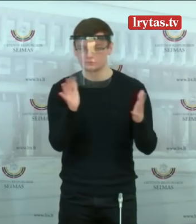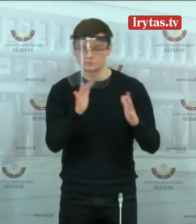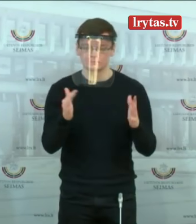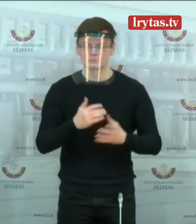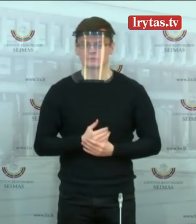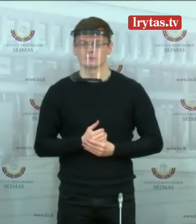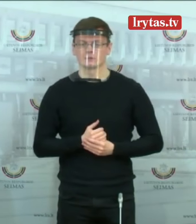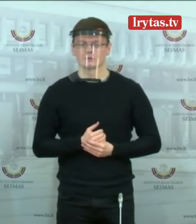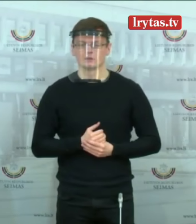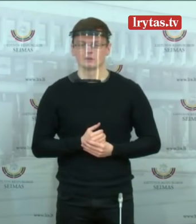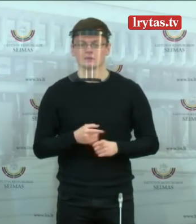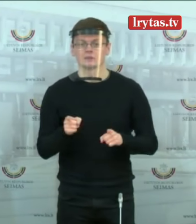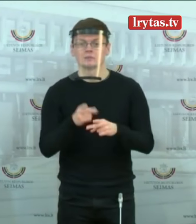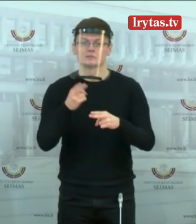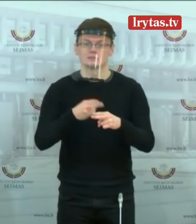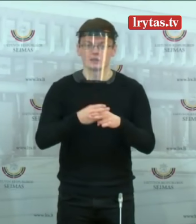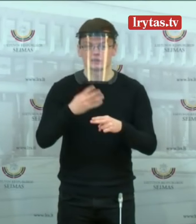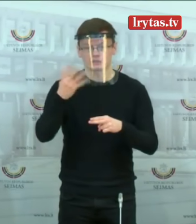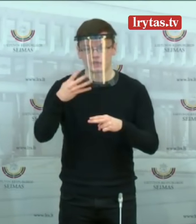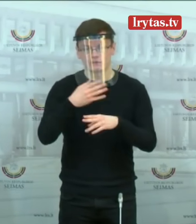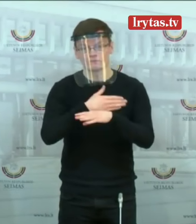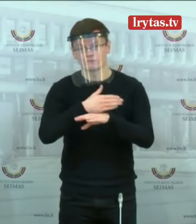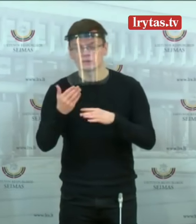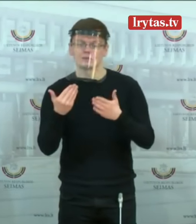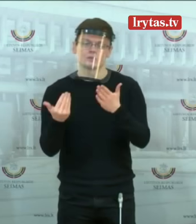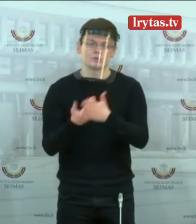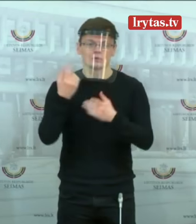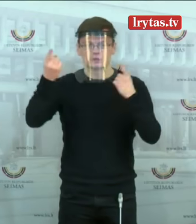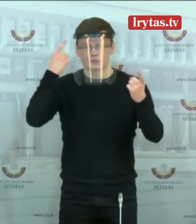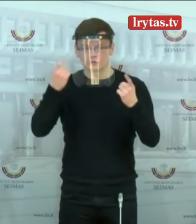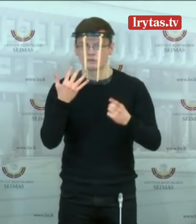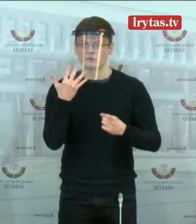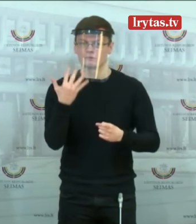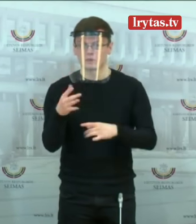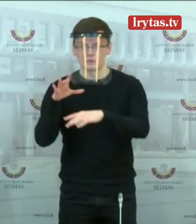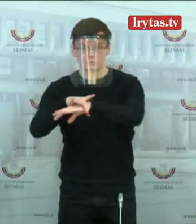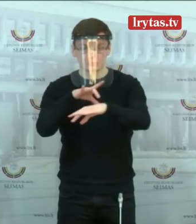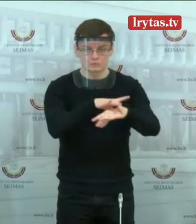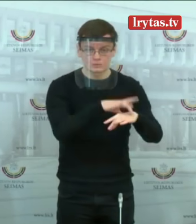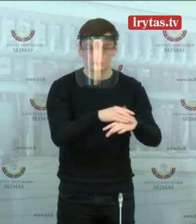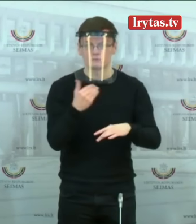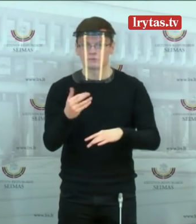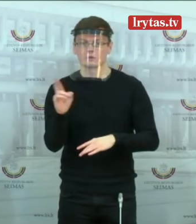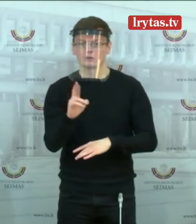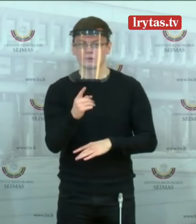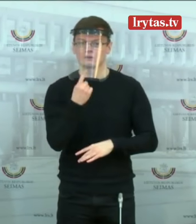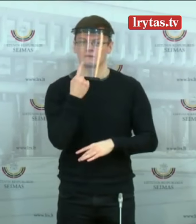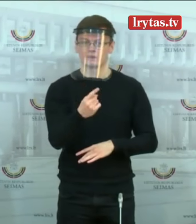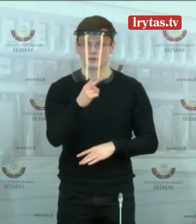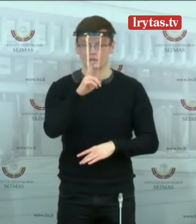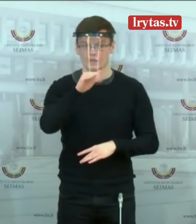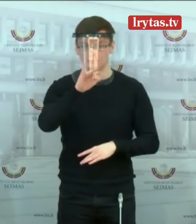sergančių virš 40. Ir gavo dabar iš naujausių domenų, iš tų 5 teigiamų tyrimų rezultatų, kaip ir minėjau, vienas yra Kabiškių